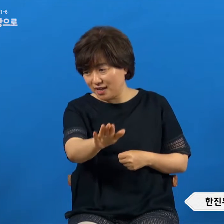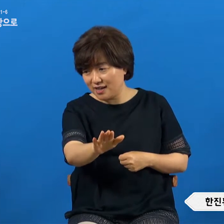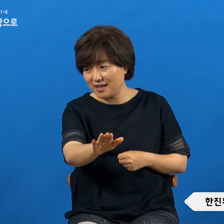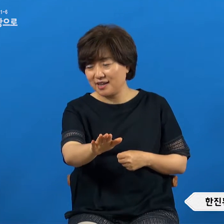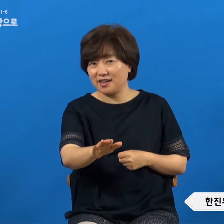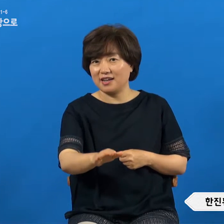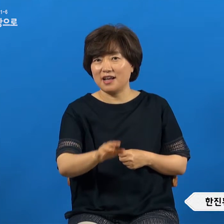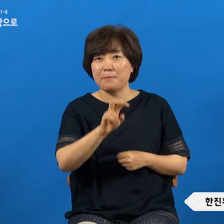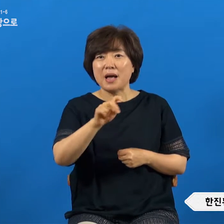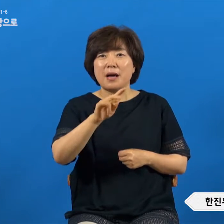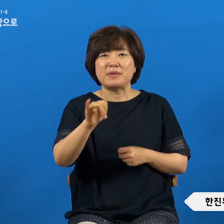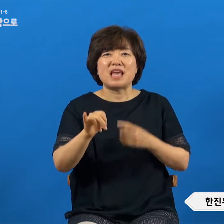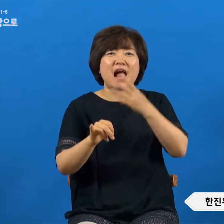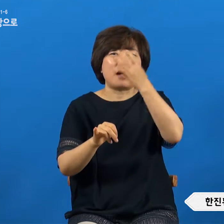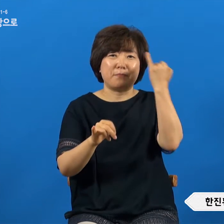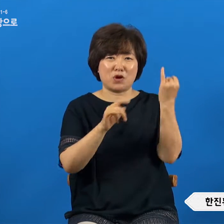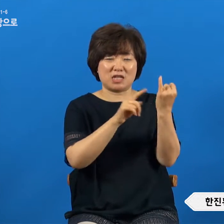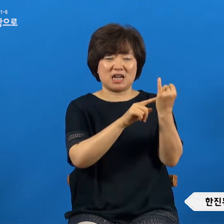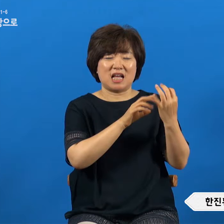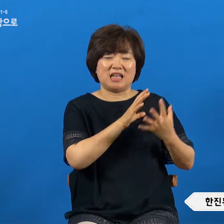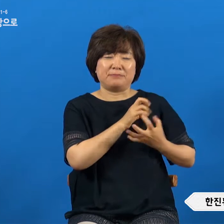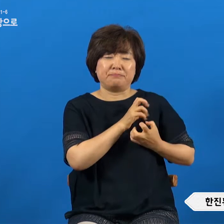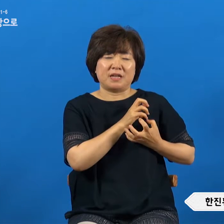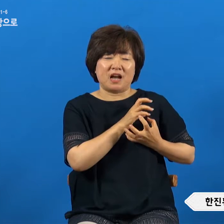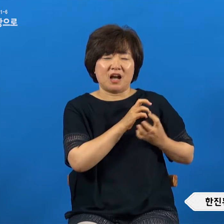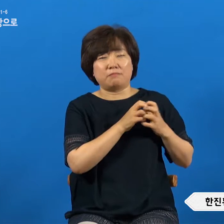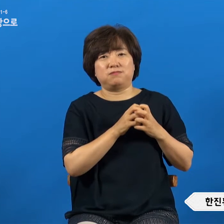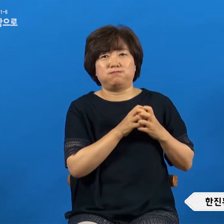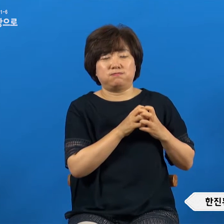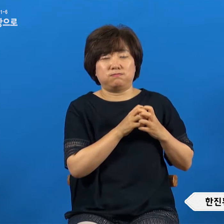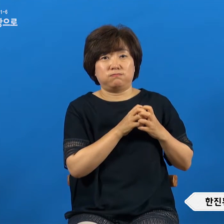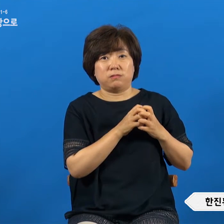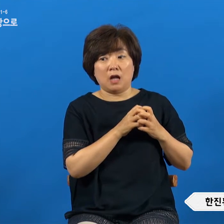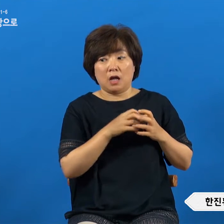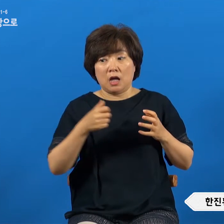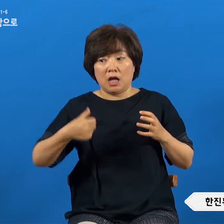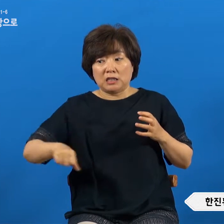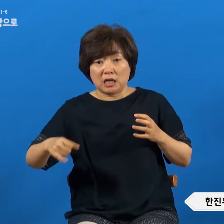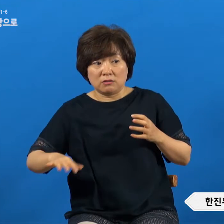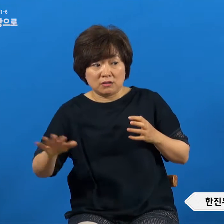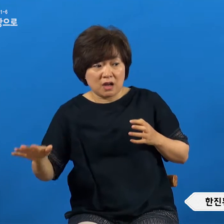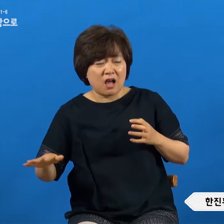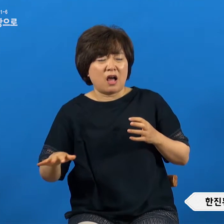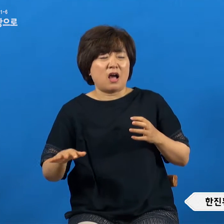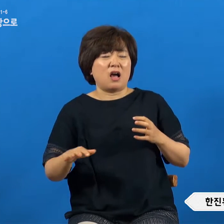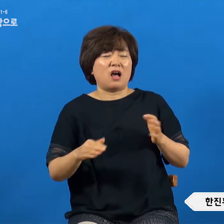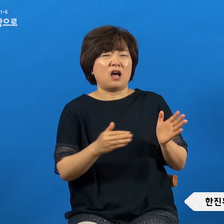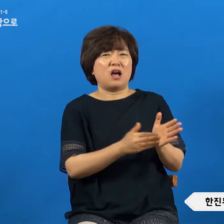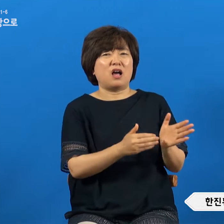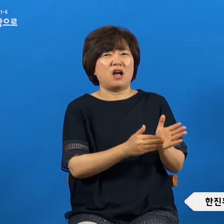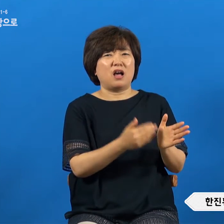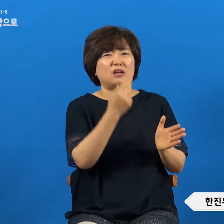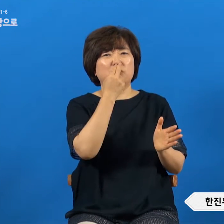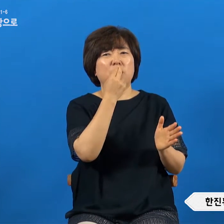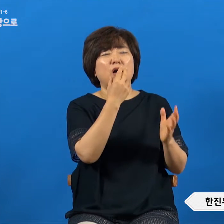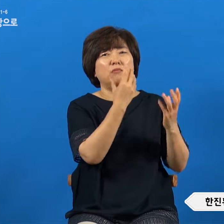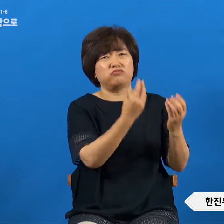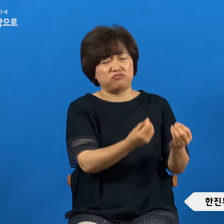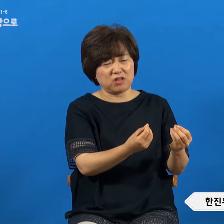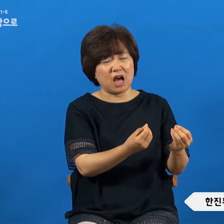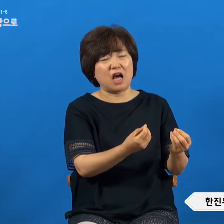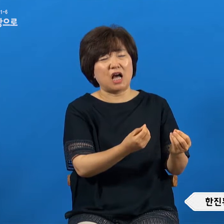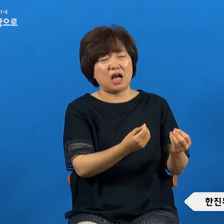마미 할머니가 심장 발작을 일으켰습니다. 자녀들이 이제 어머니 천국 가시는가 보다